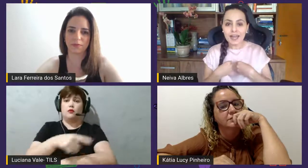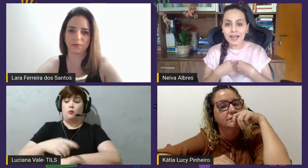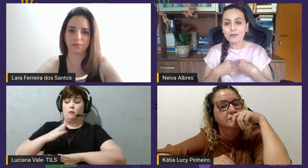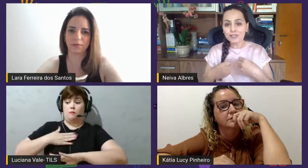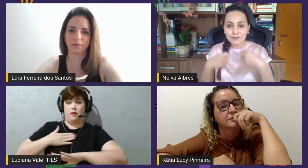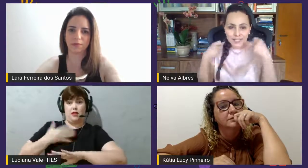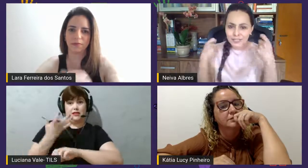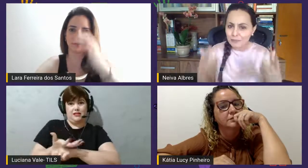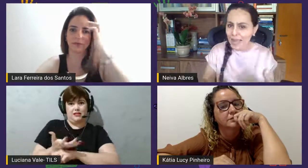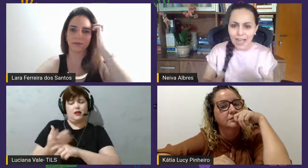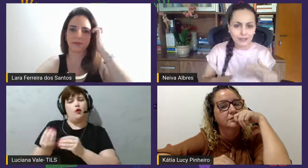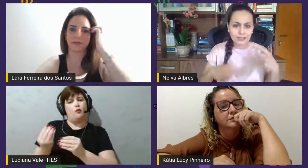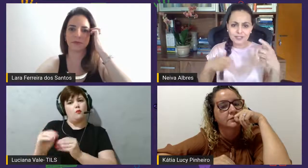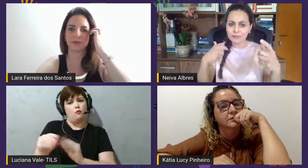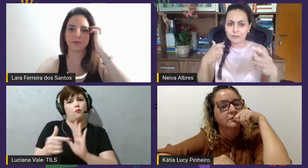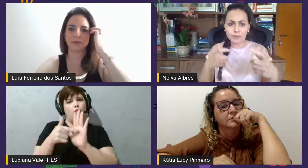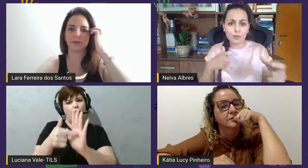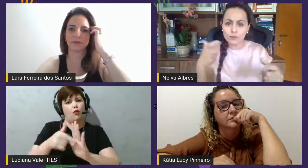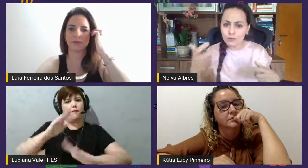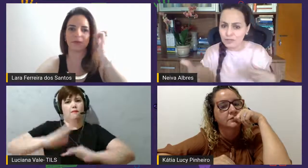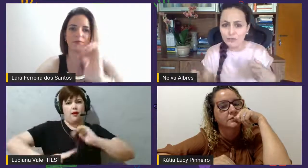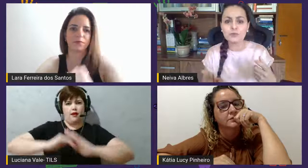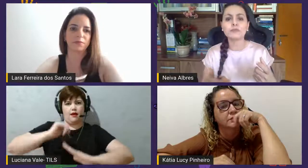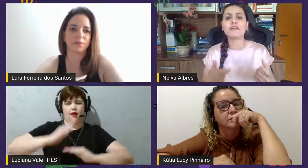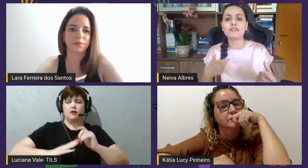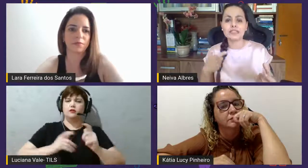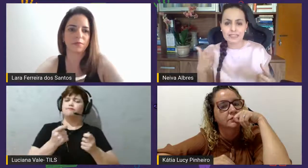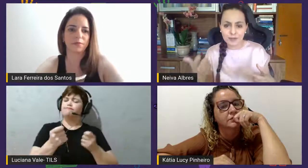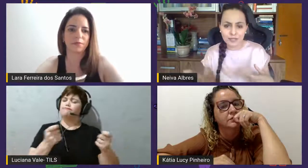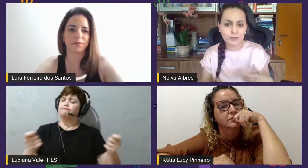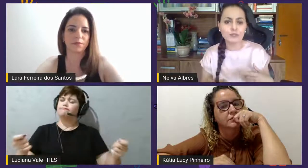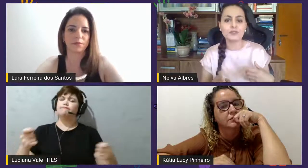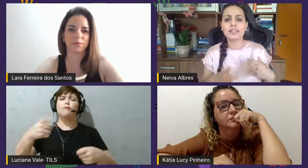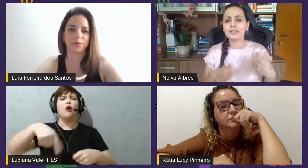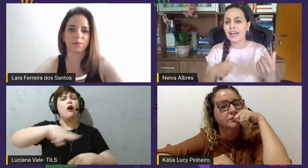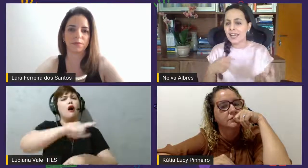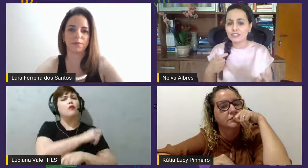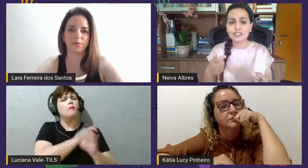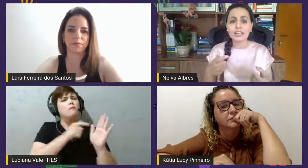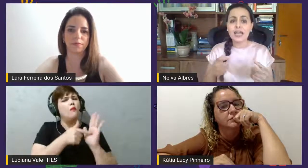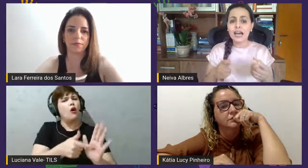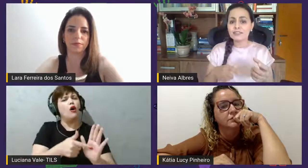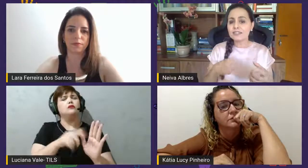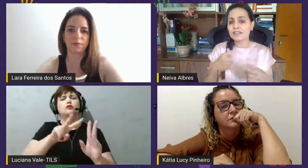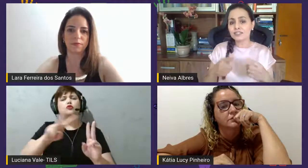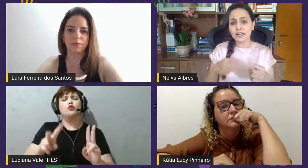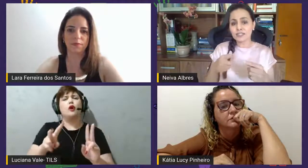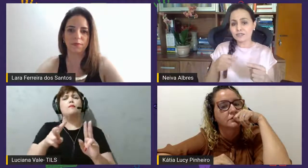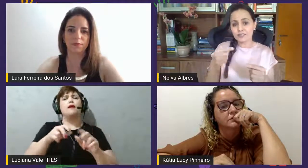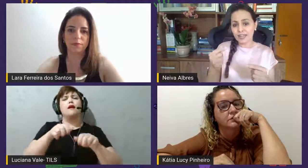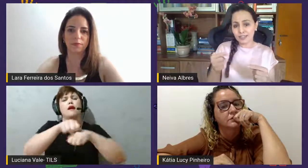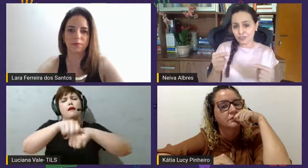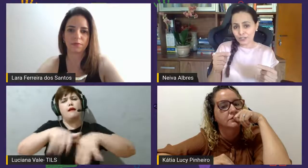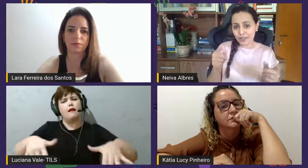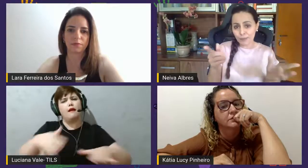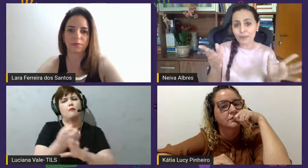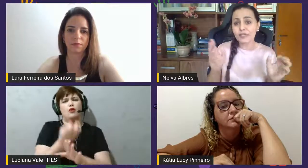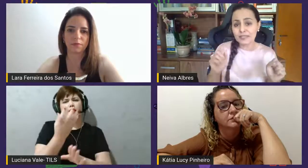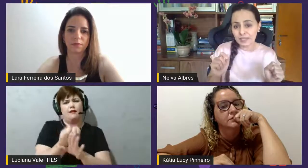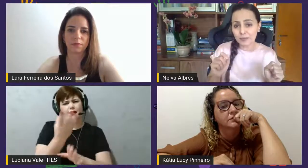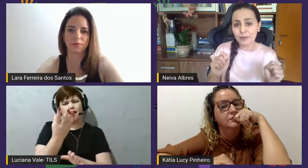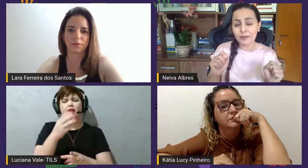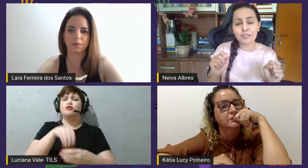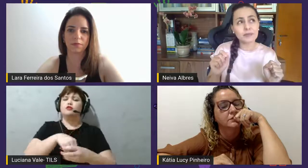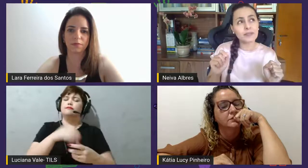eu trago atividades práticas, eu conduzo os alunos para uma reflexão da multimodalidade, às vezes a atividade,